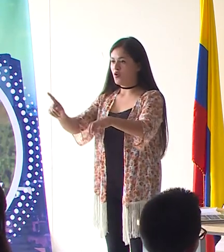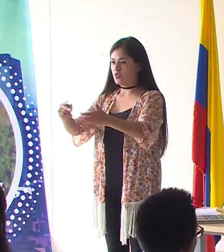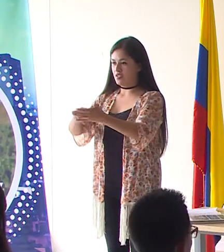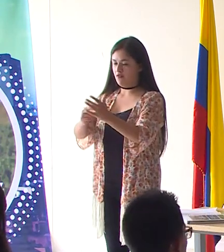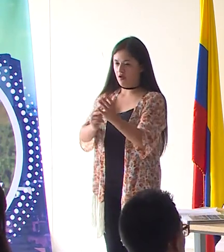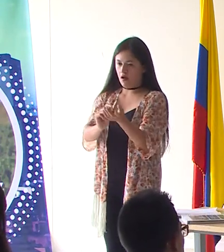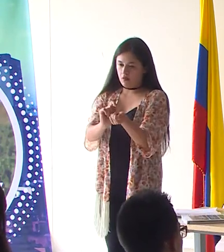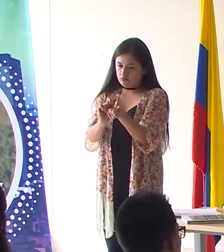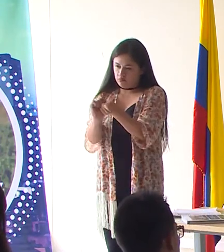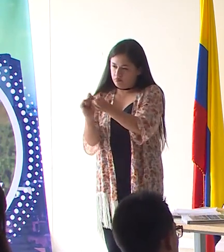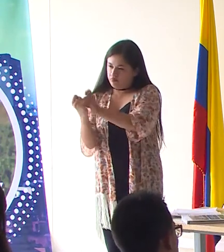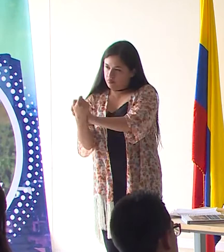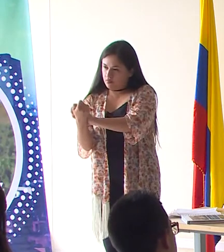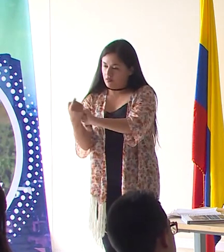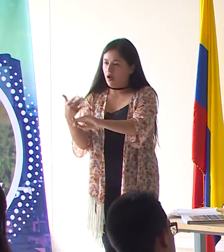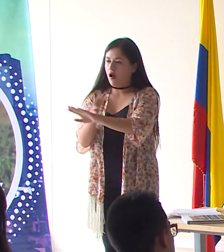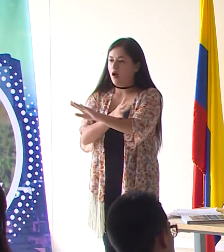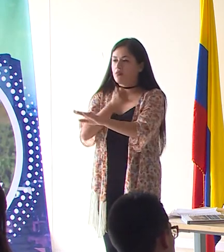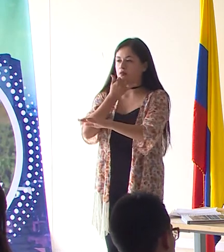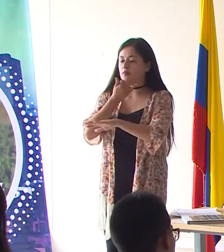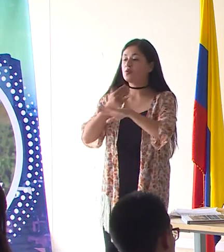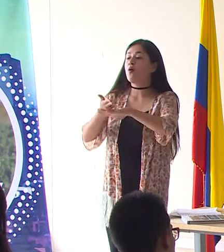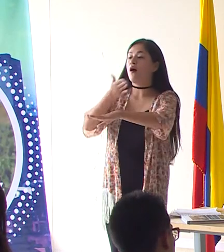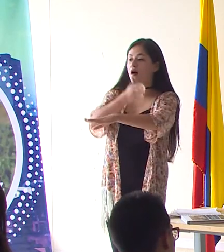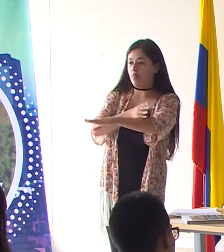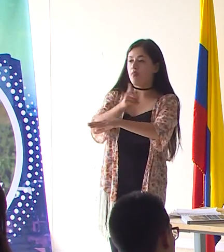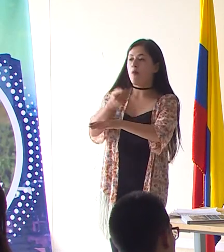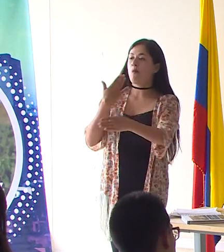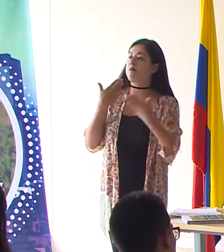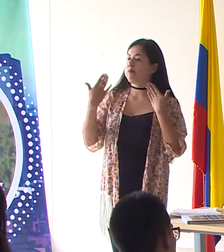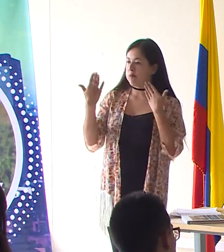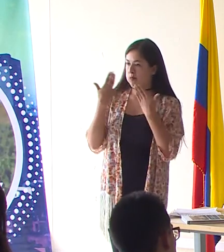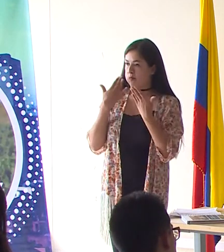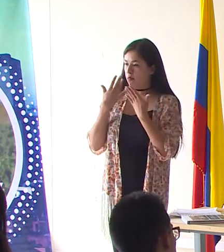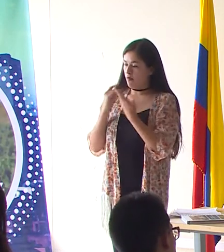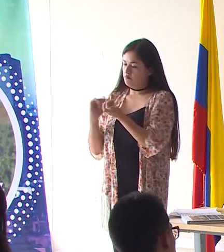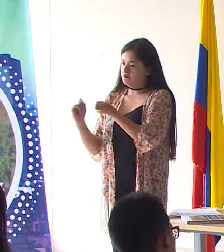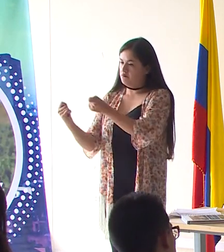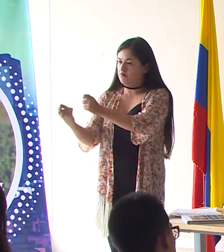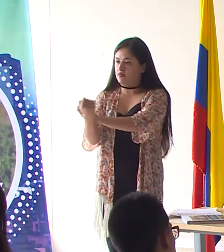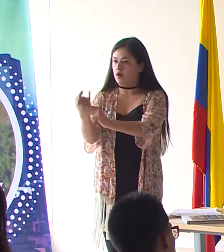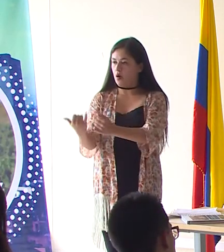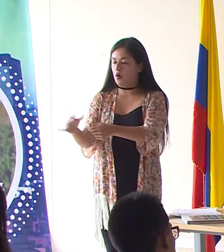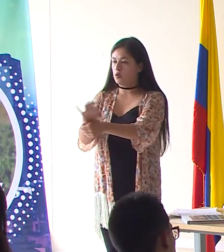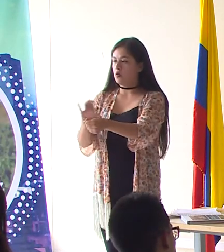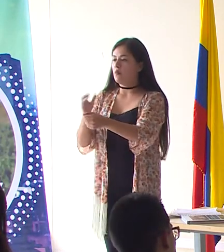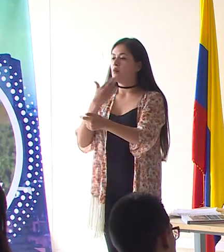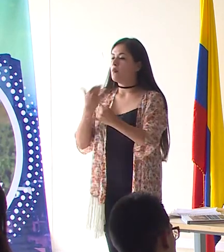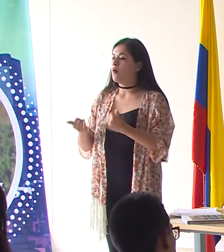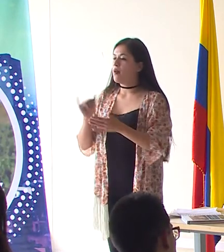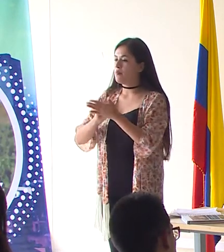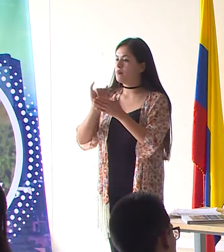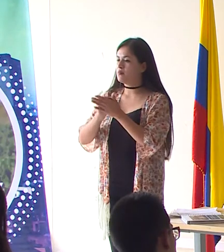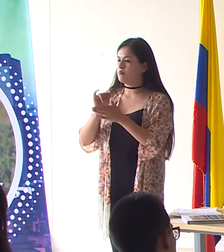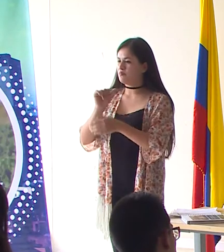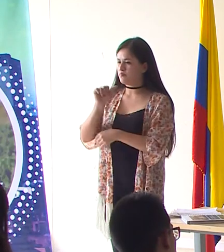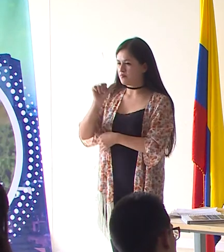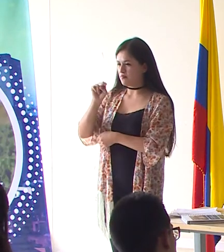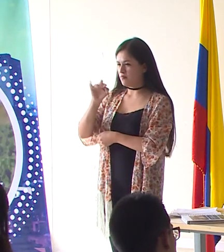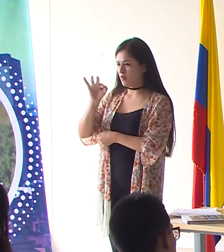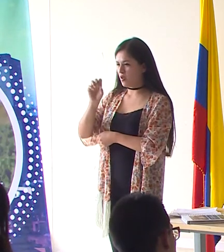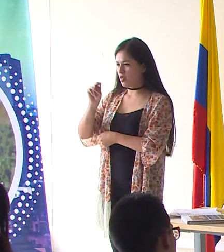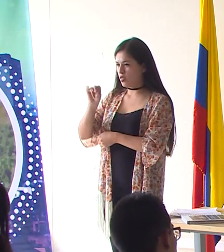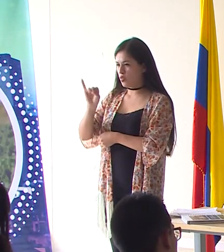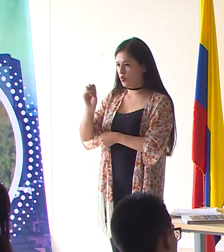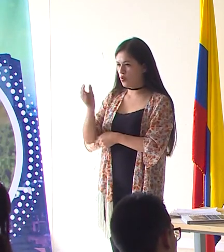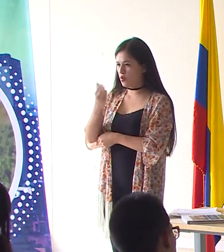transición y la ruralidad aún está todavía en las iniciativas de agricultura urbana en la localidad antonio nariño en ciudad bolívar